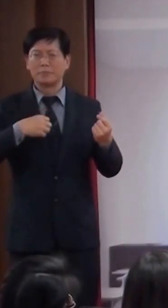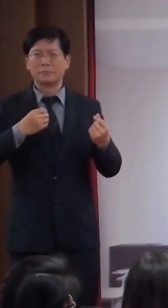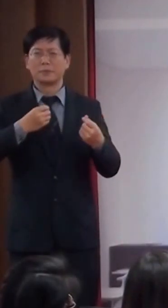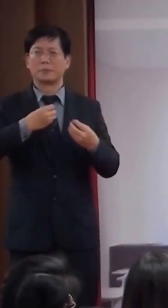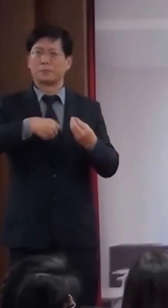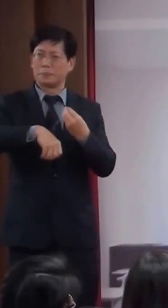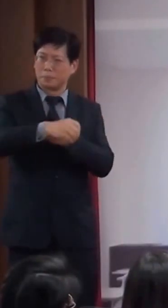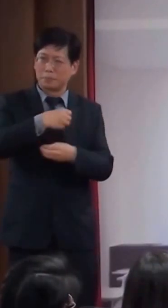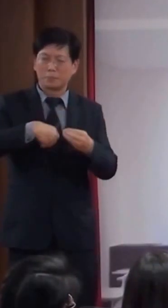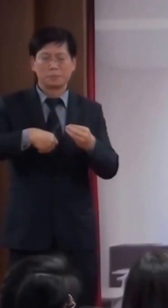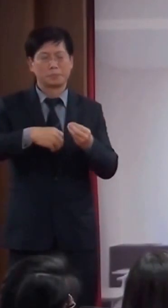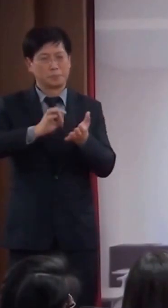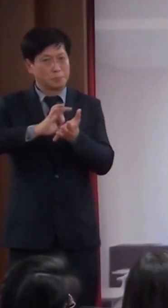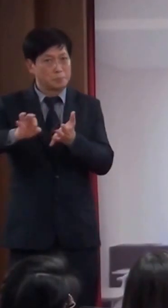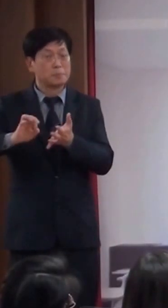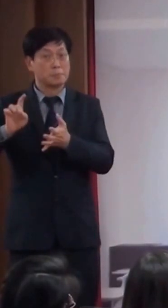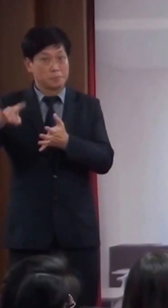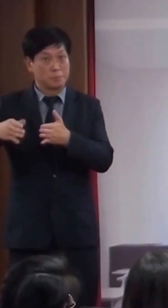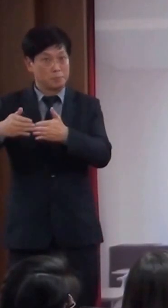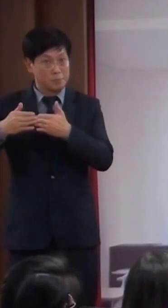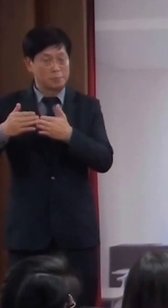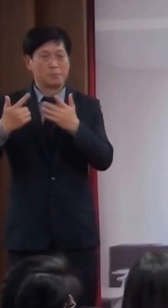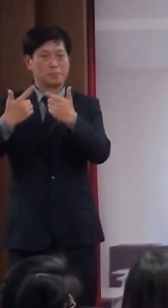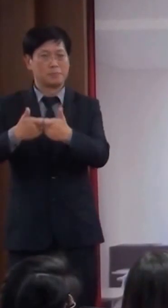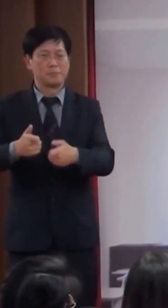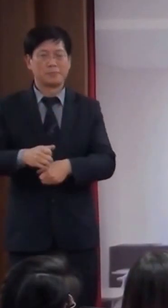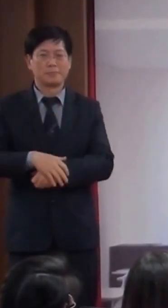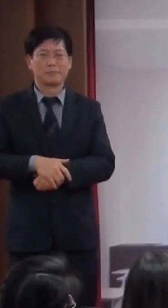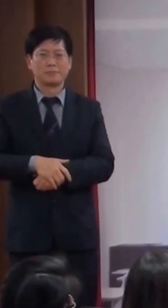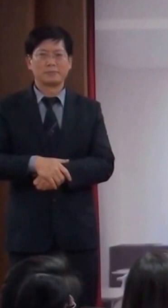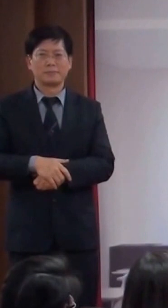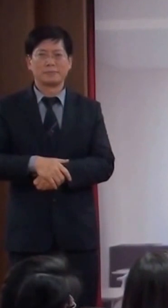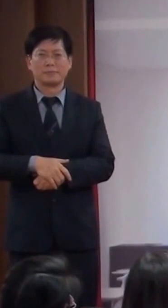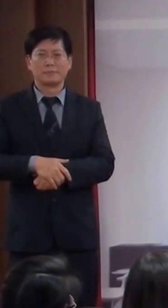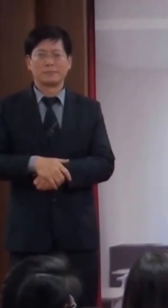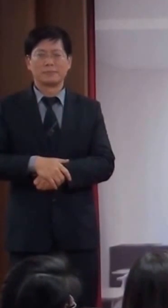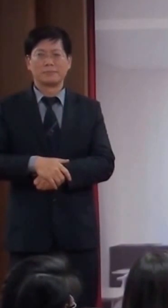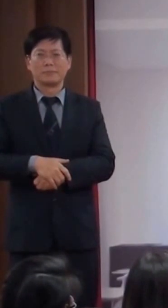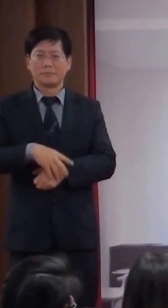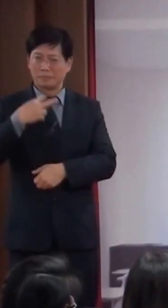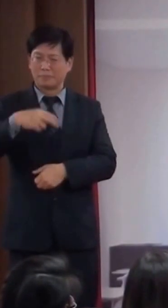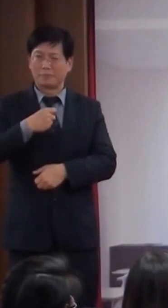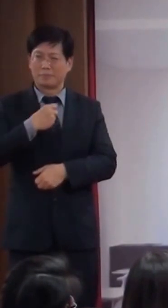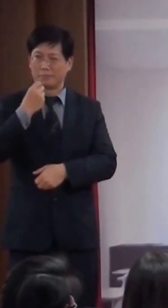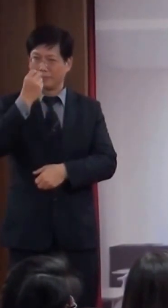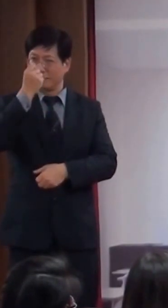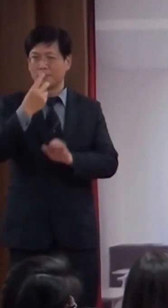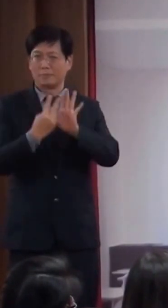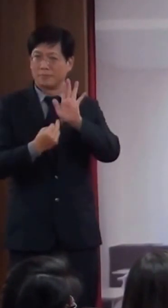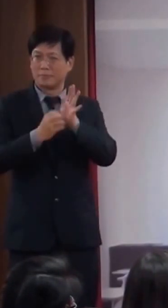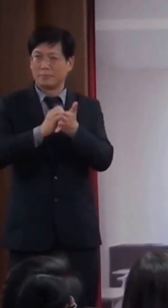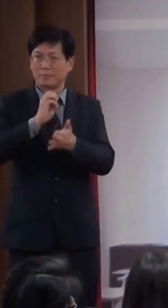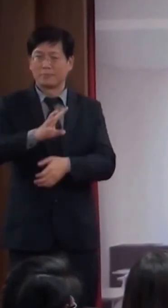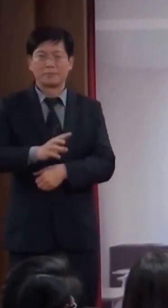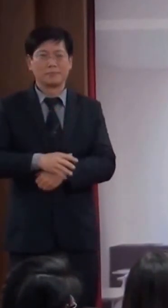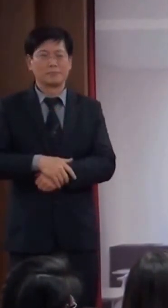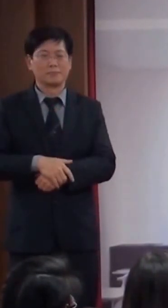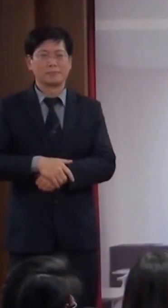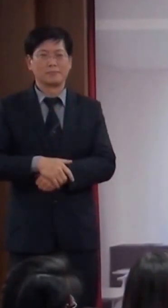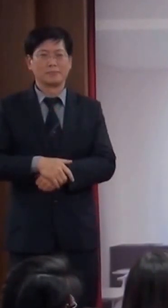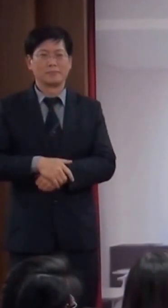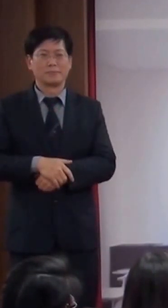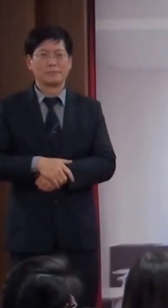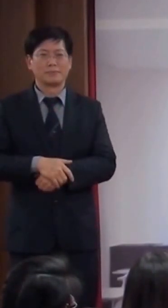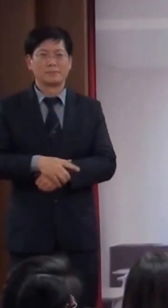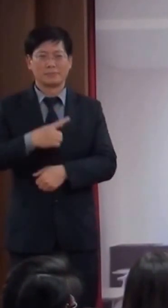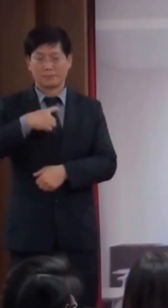呢需要的这方面哈。那在这里特别向各位报告的呢，我们为